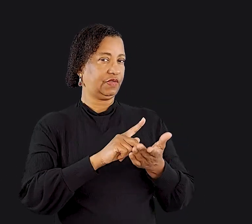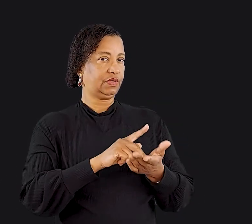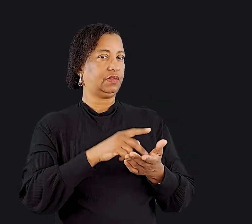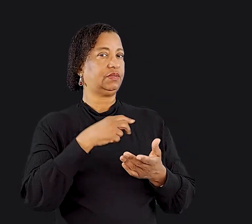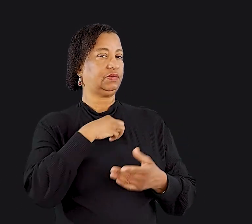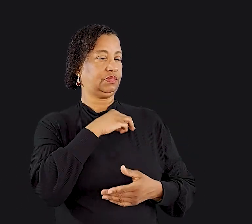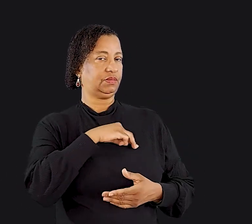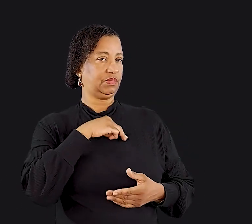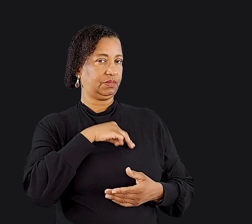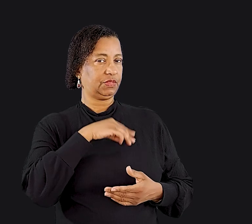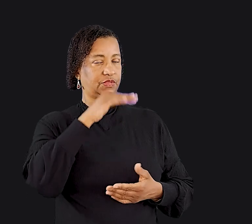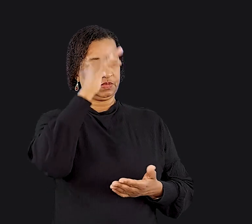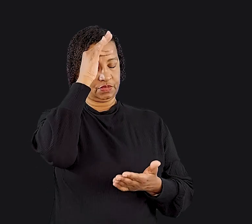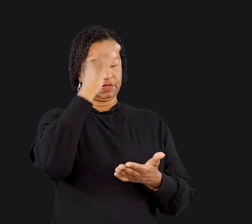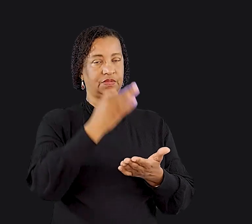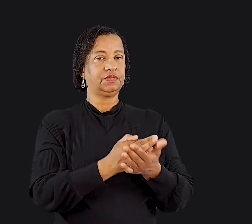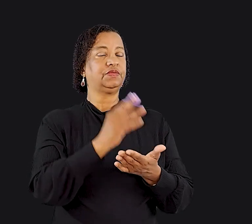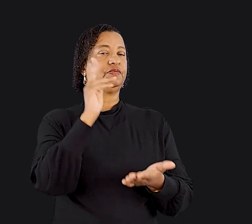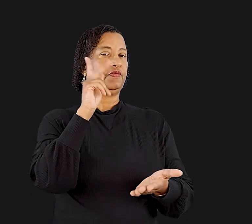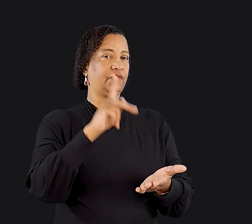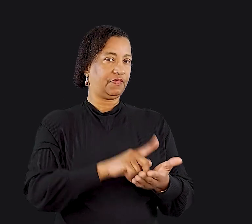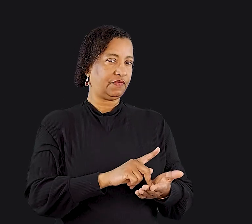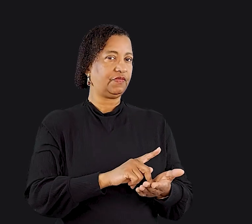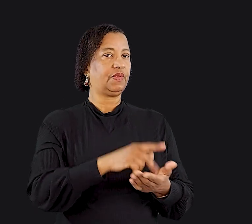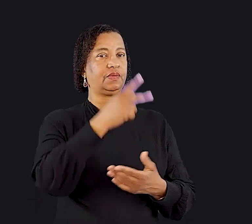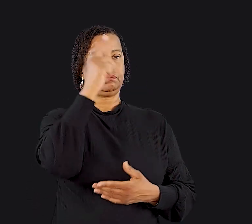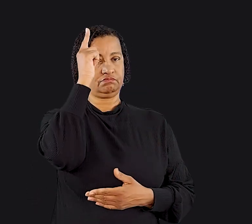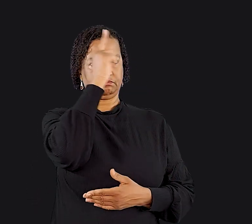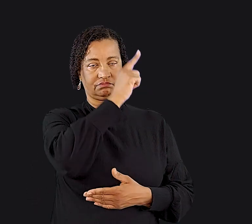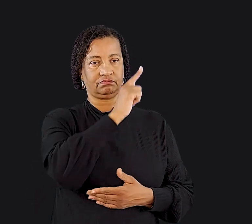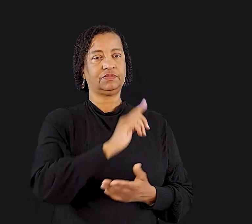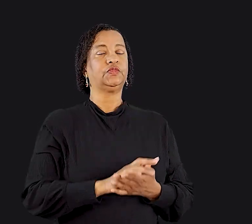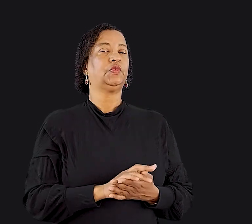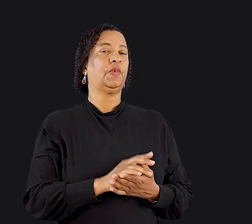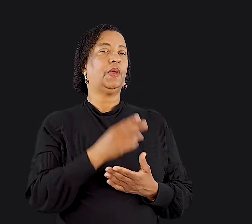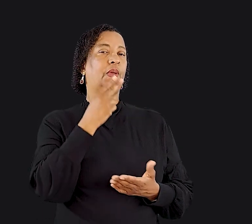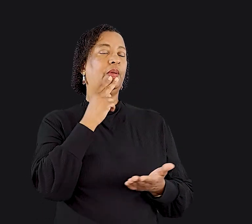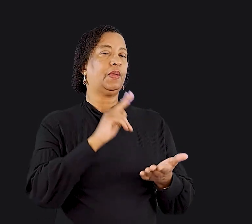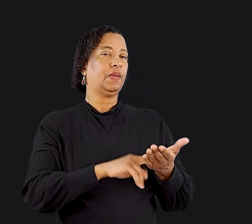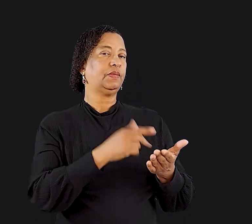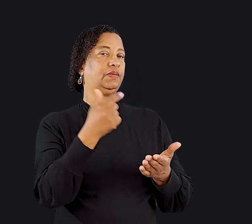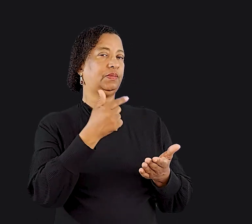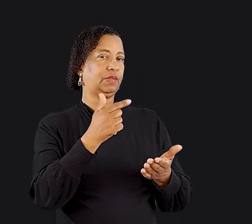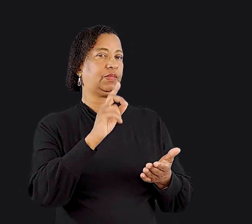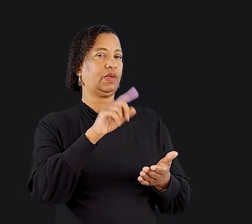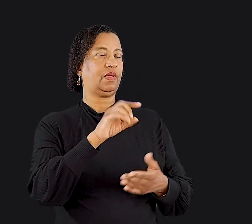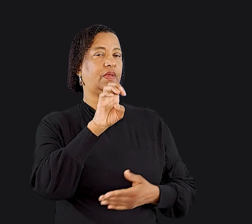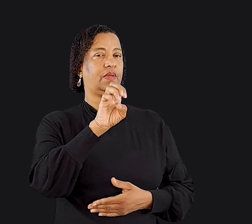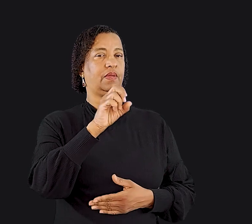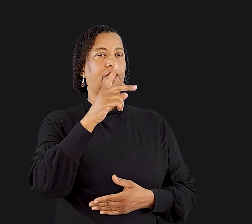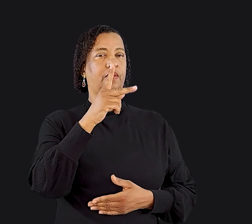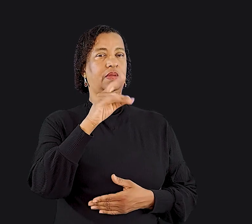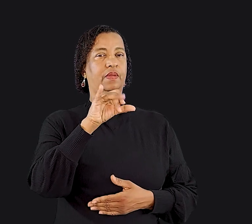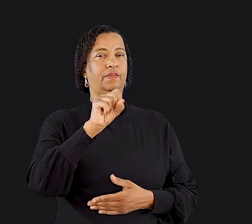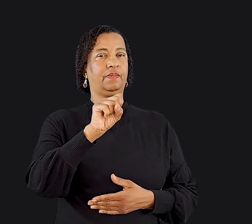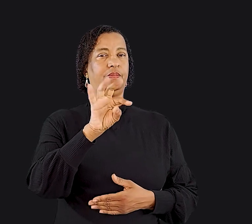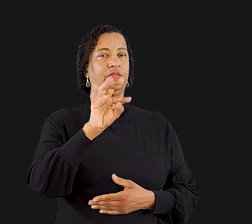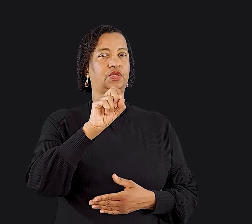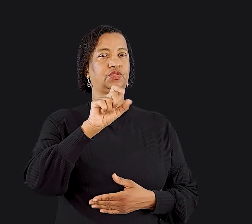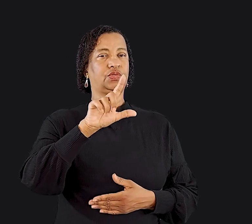aos gentios. A primeira carta de Paulo a Timóteo é chamada de Epístola Pastoral, porque foi escrita a um